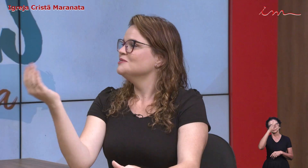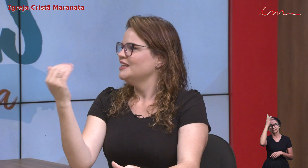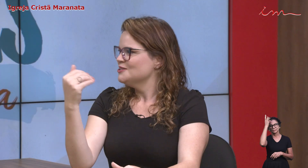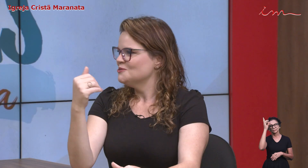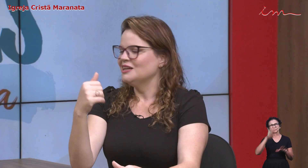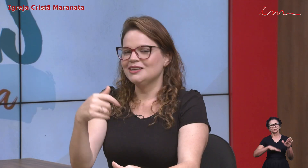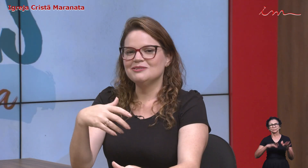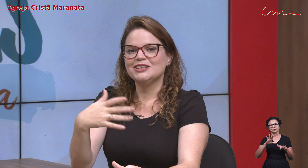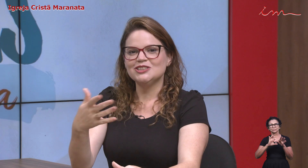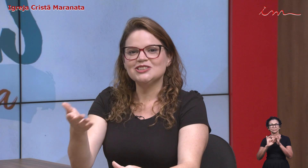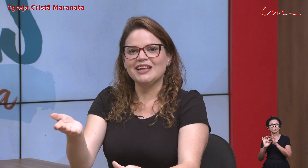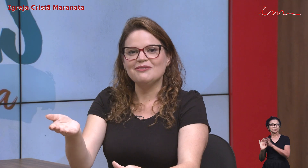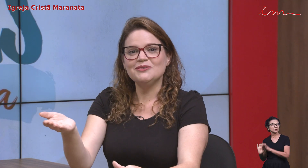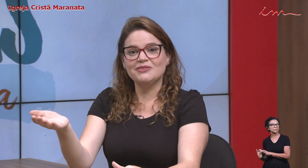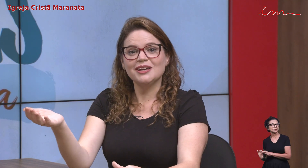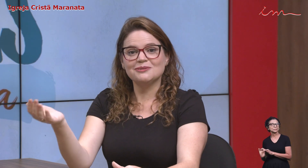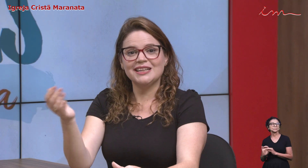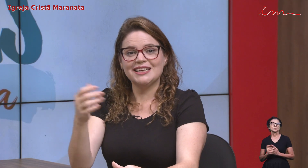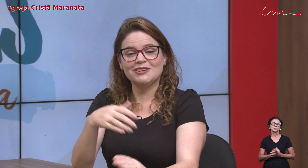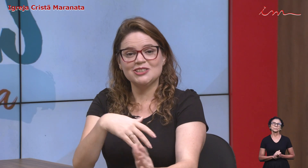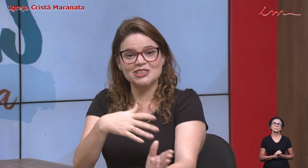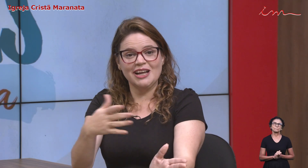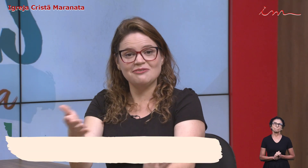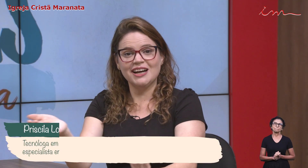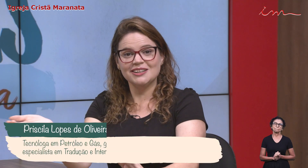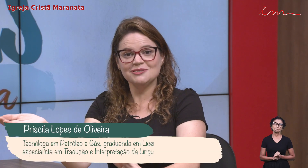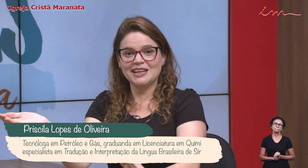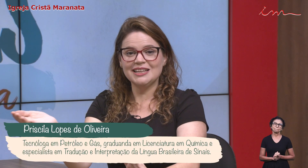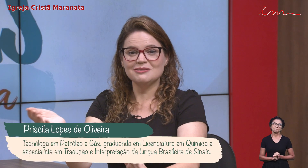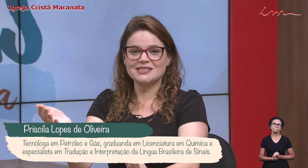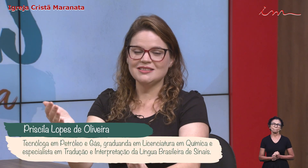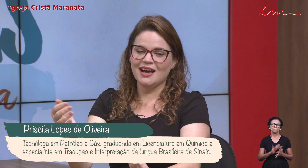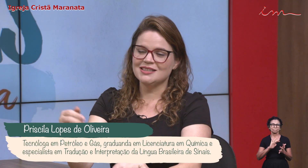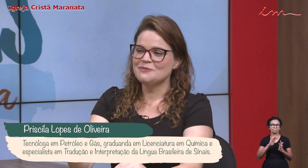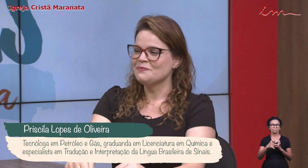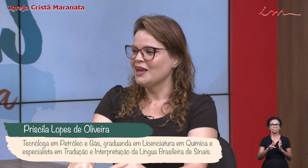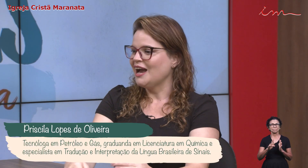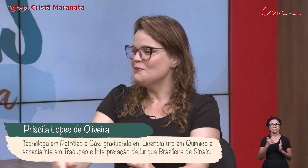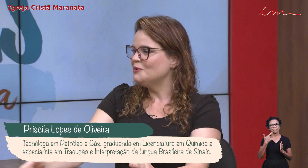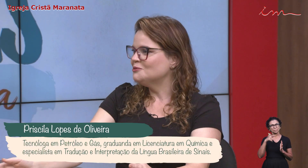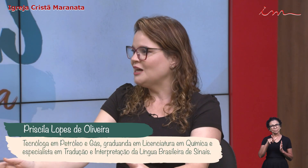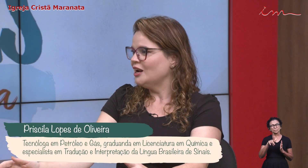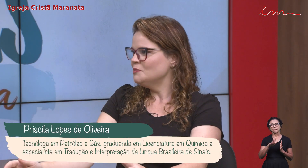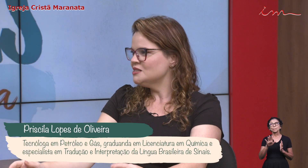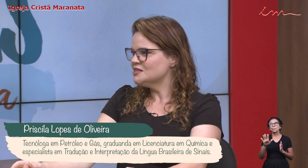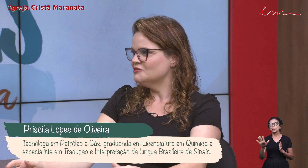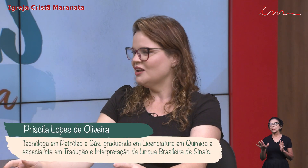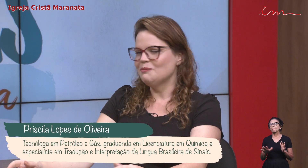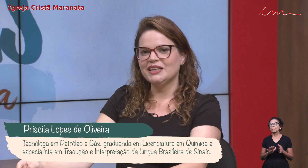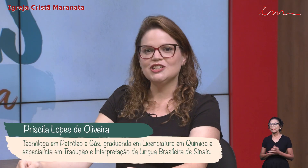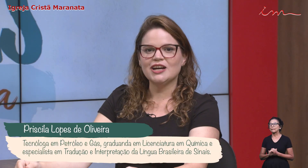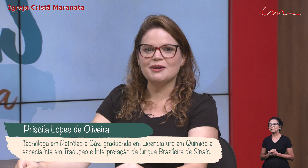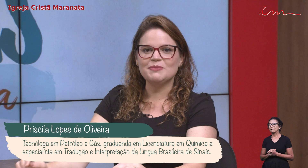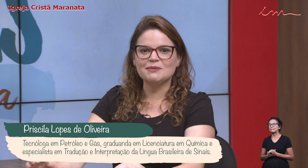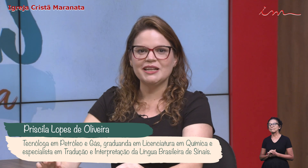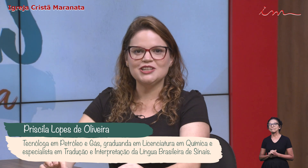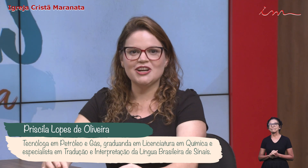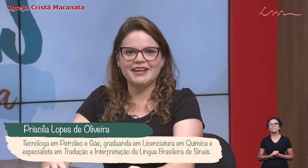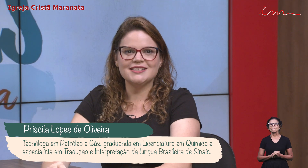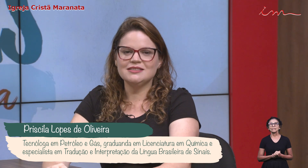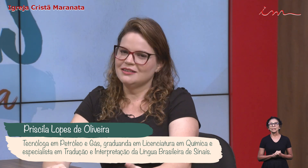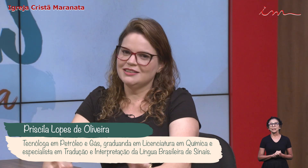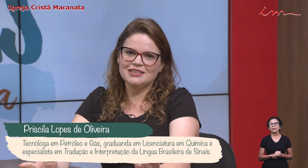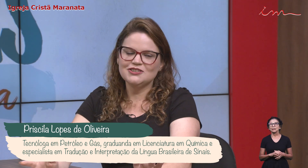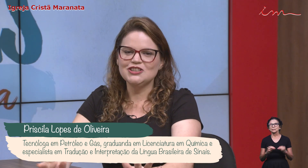do contexto daquilo que a gente está vivendo, né? Daquilo que a gente está falando da língua de sinais. Aí me perguntaram, Priscila, se falar Manaim de Carapina, Manaim